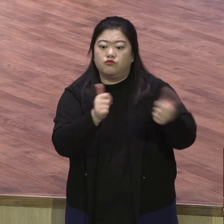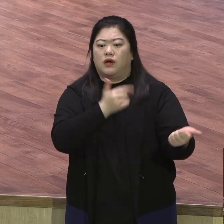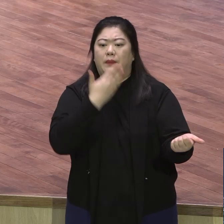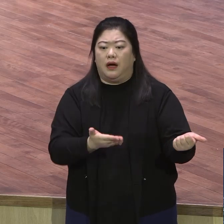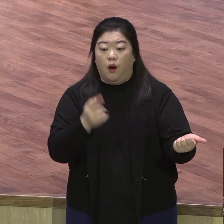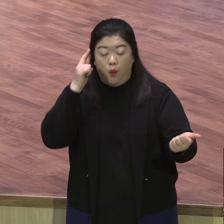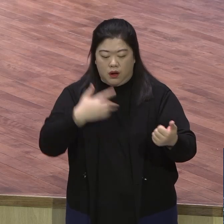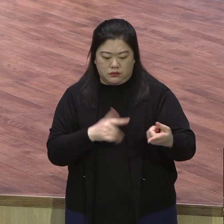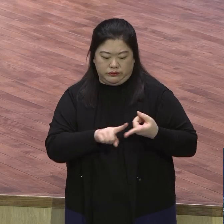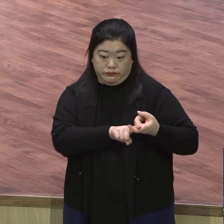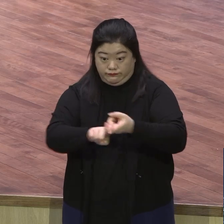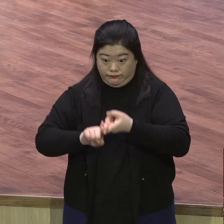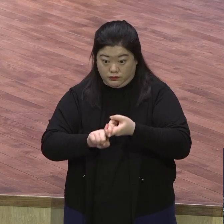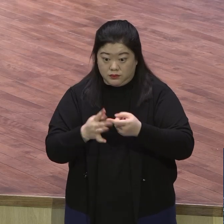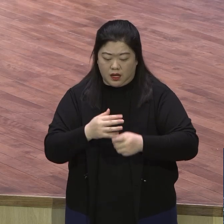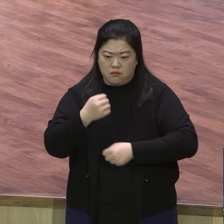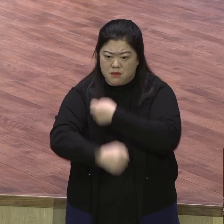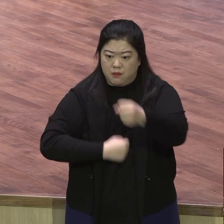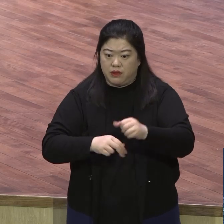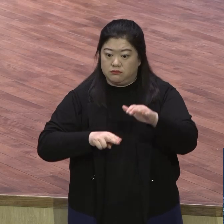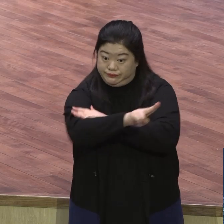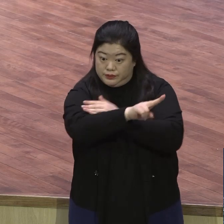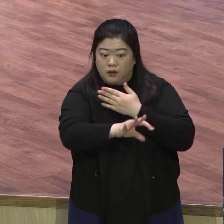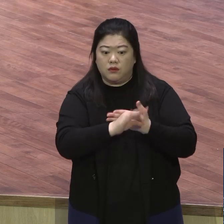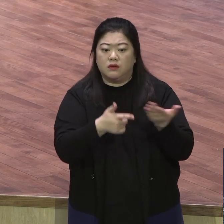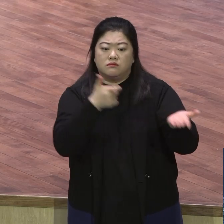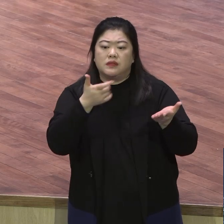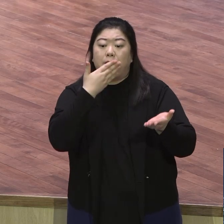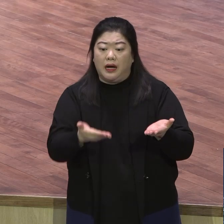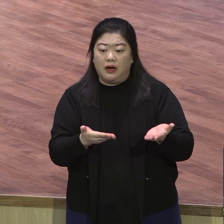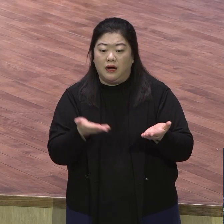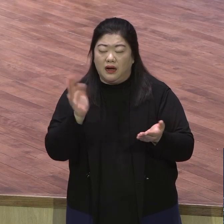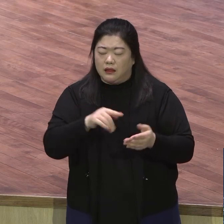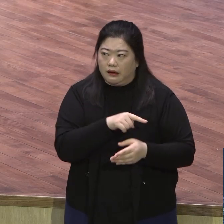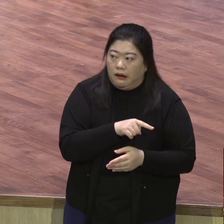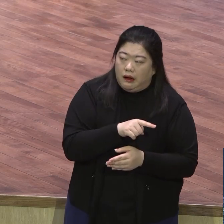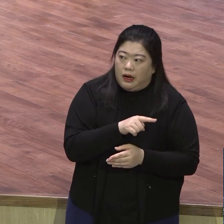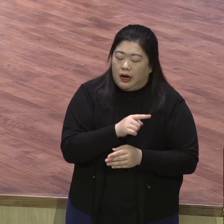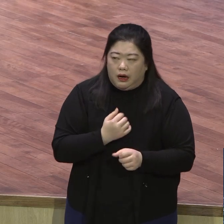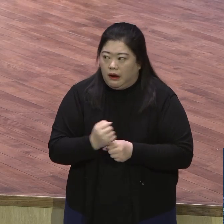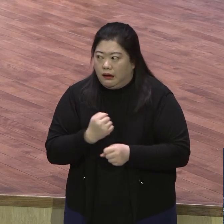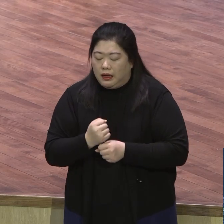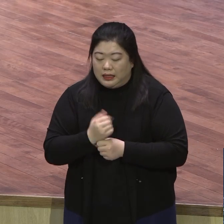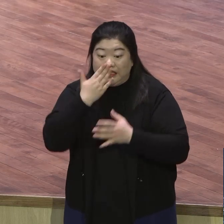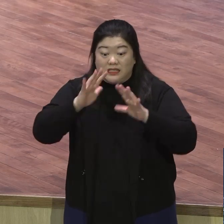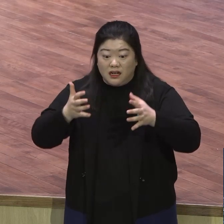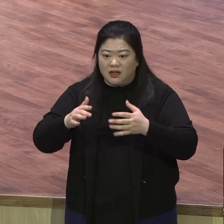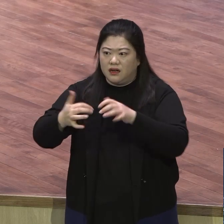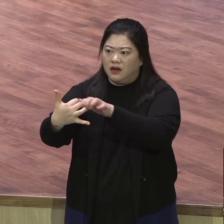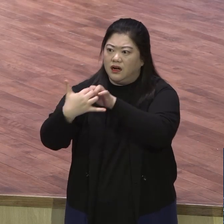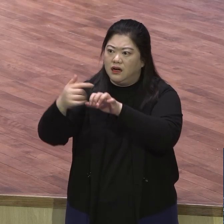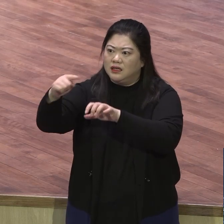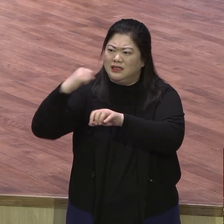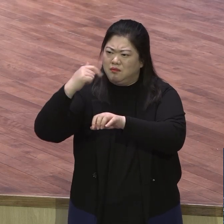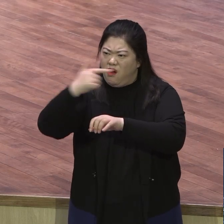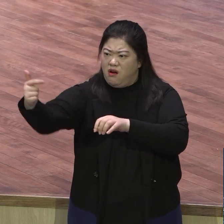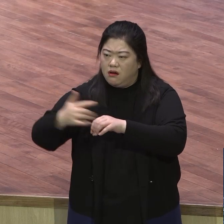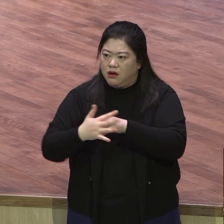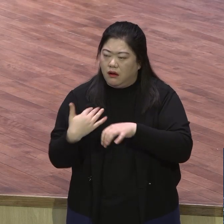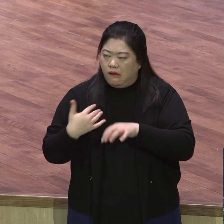몰려 자신이 몰려왔다가 어이구 무서워. 하나씩 빠져나가. 사울이 보니까 자꾸 빠져나간단 말이에요.